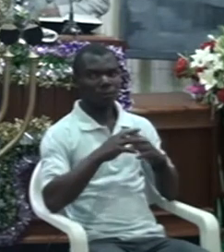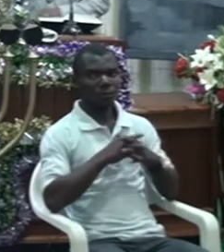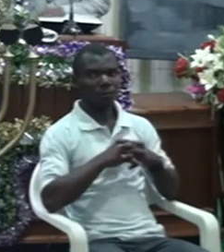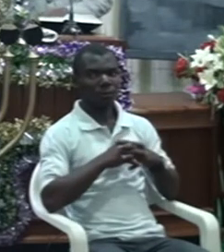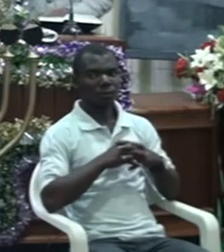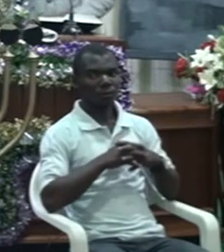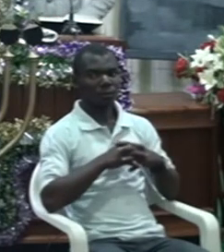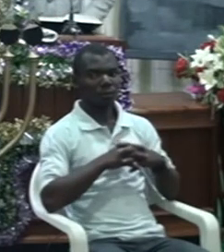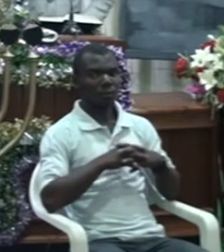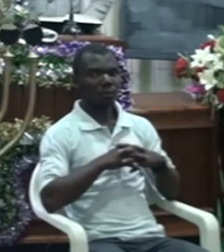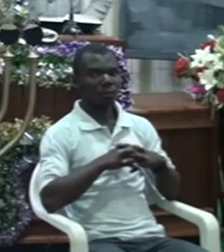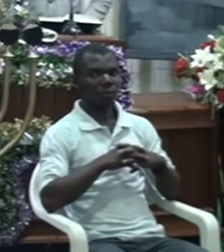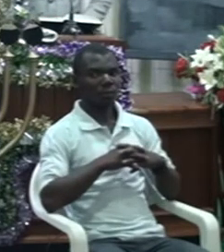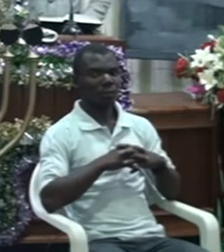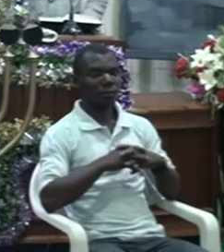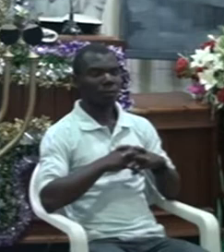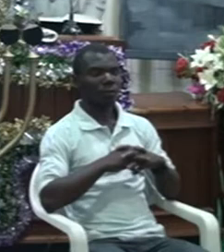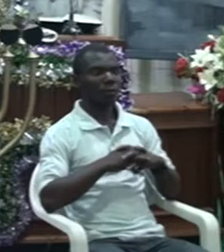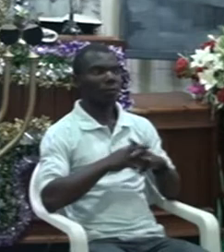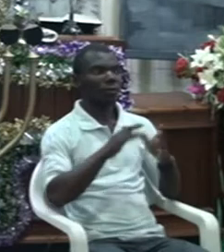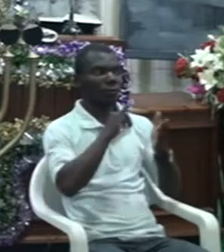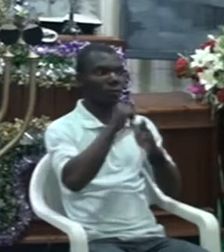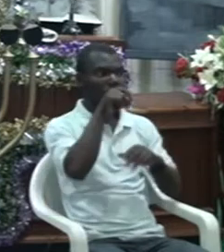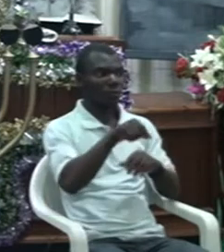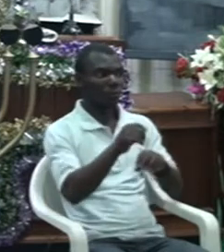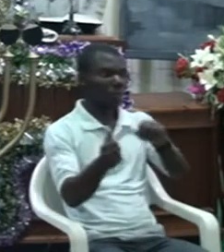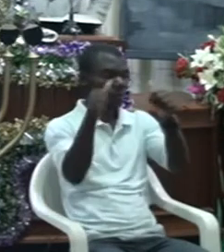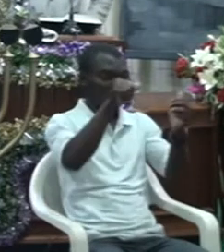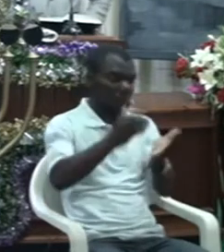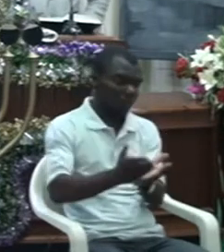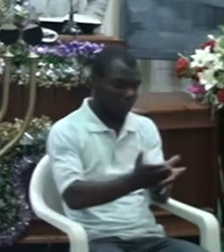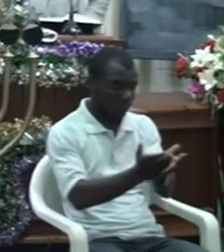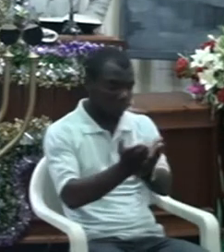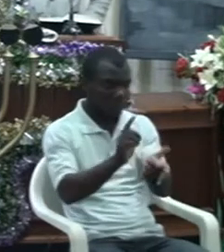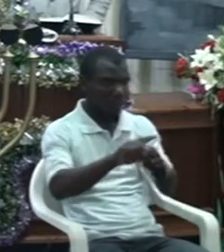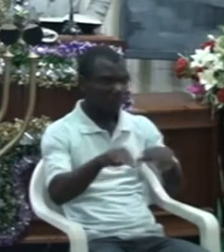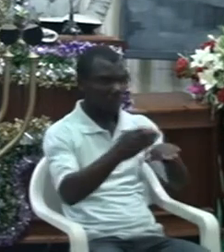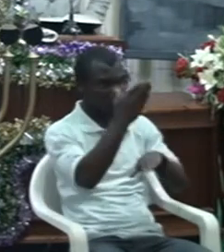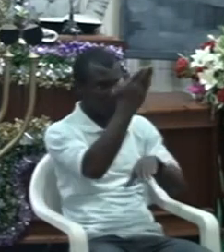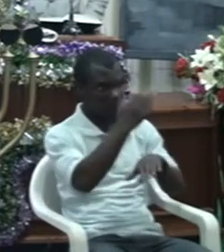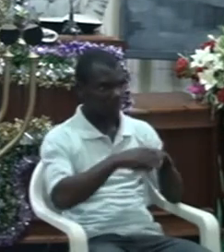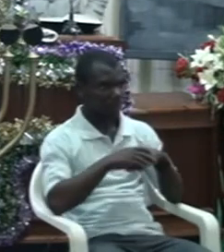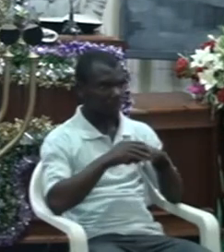Qui est mon pépé, il fan. Ce que le Rad Marie a fait. Je crois faire